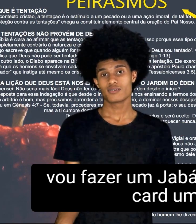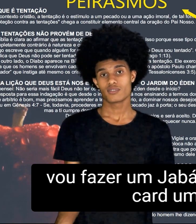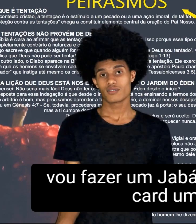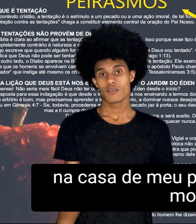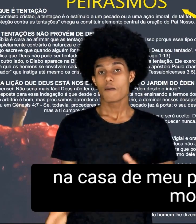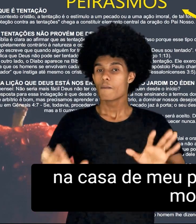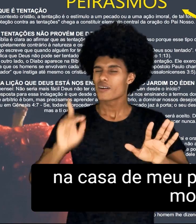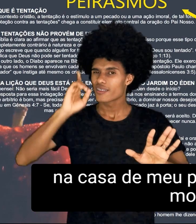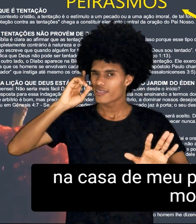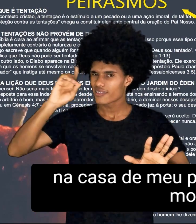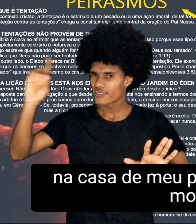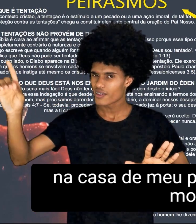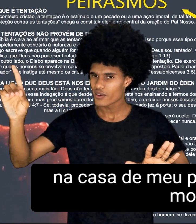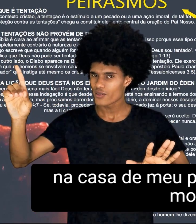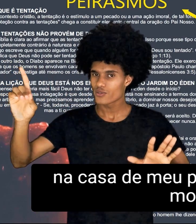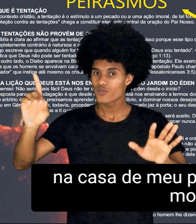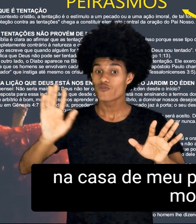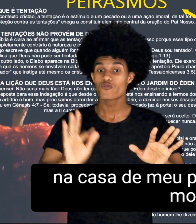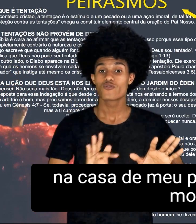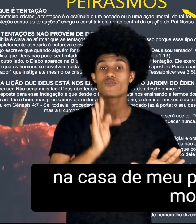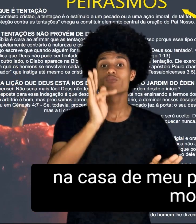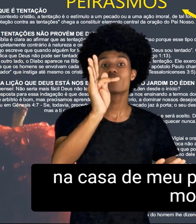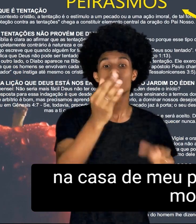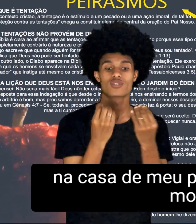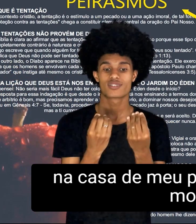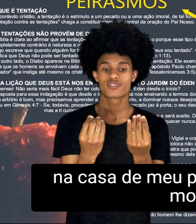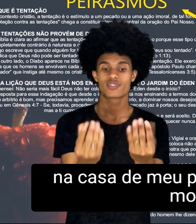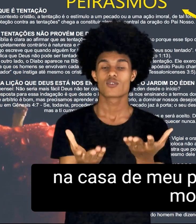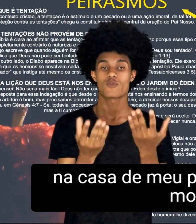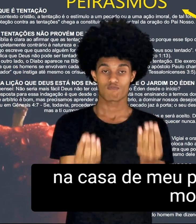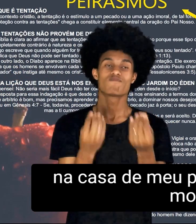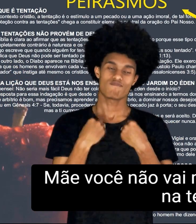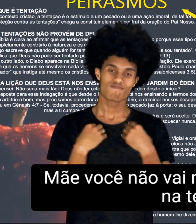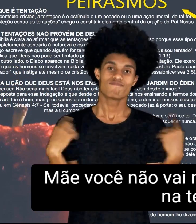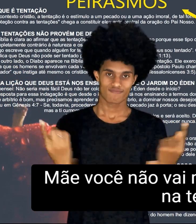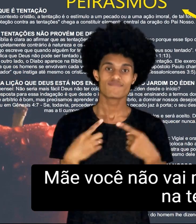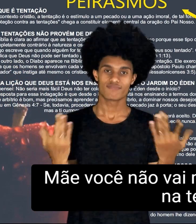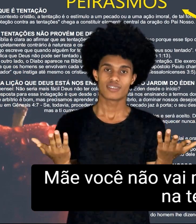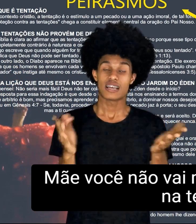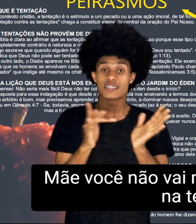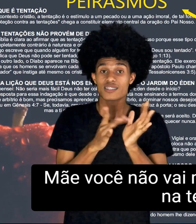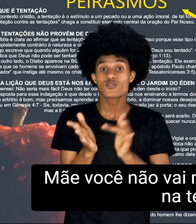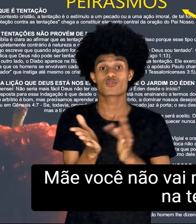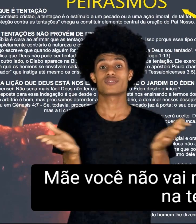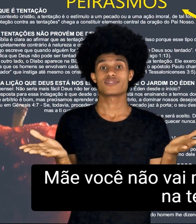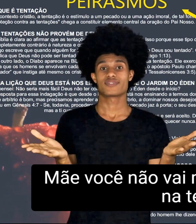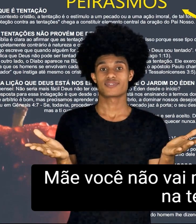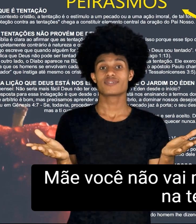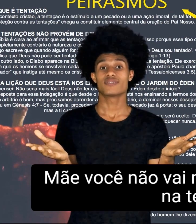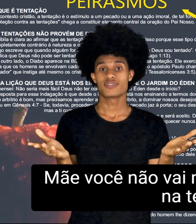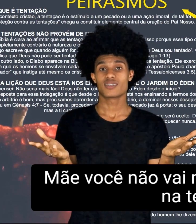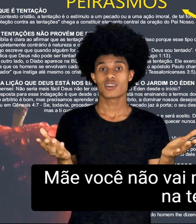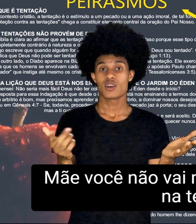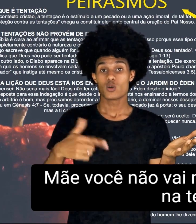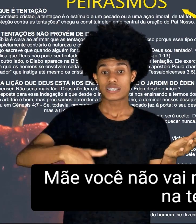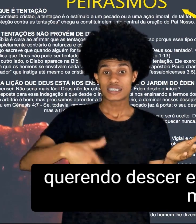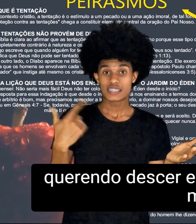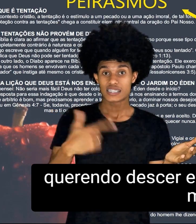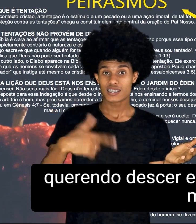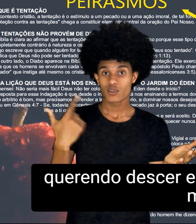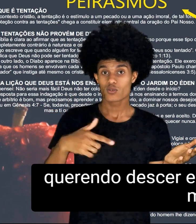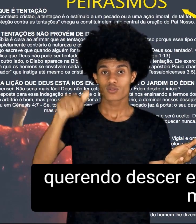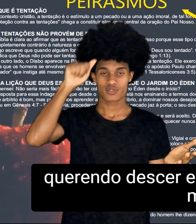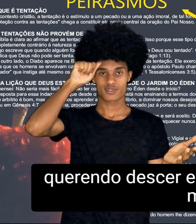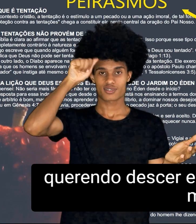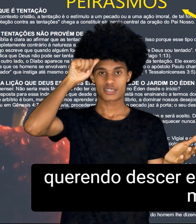estudo chamado Na Casa de Meu Pai Há Muitas Moradas. Aí eu mostrei para ela, mãe, você não vai morar no céu, você vai morar na terra. Deus está querendo